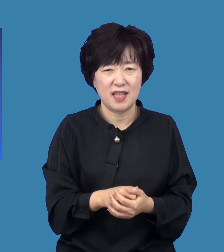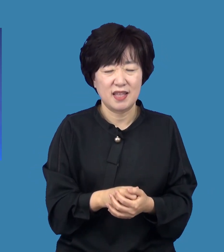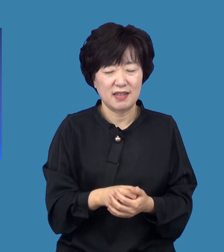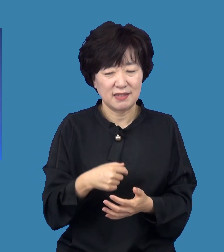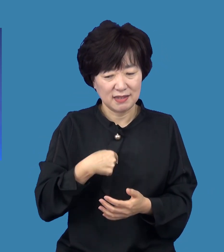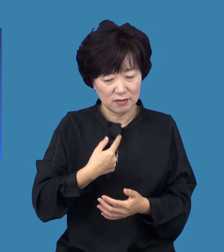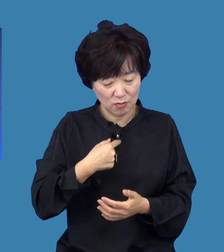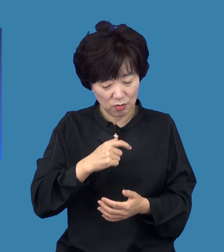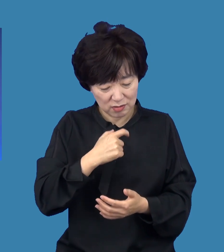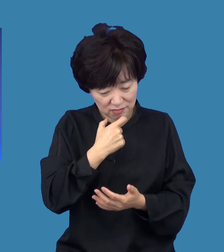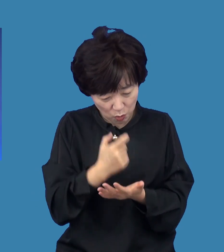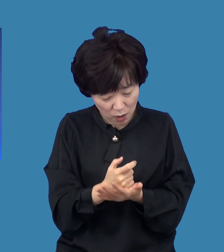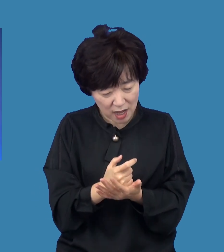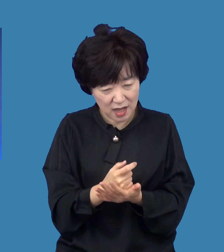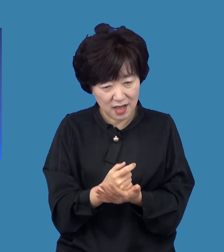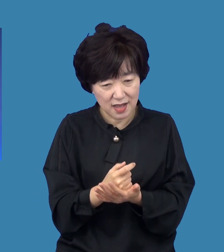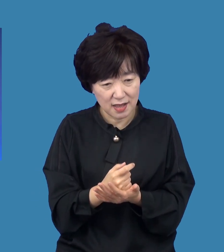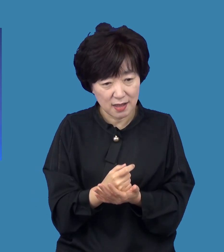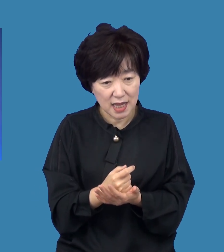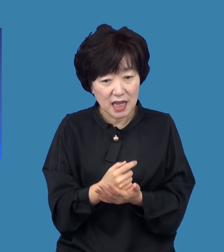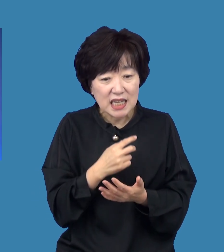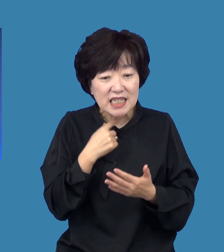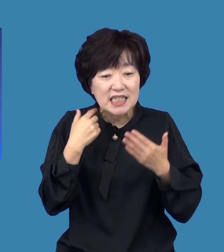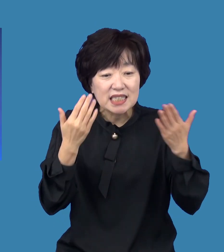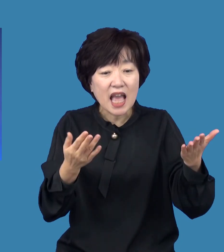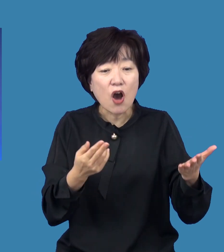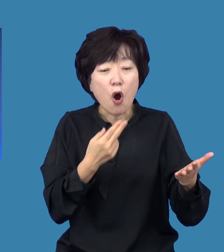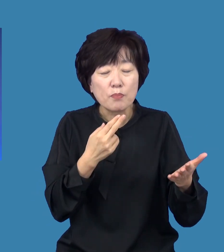성경은 희생을 치르지 않는 사랑이란 건